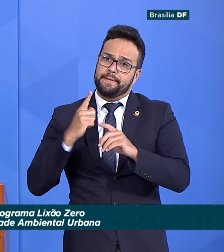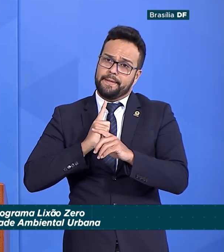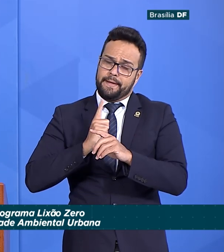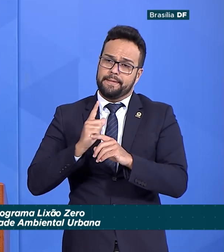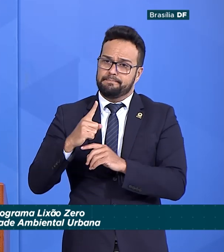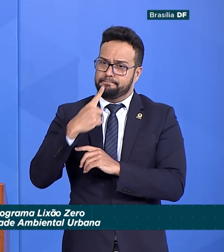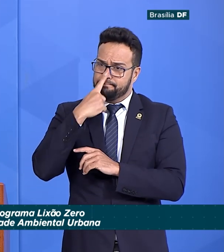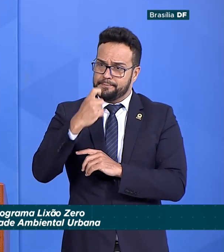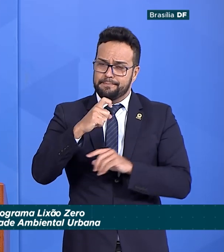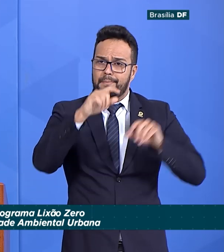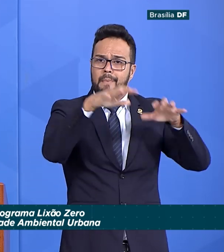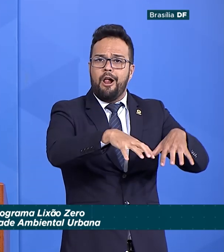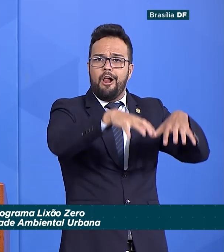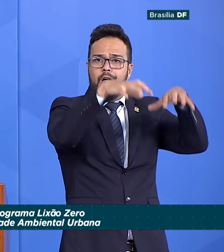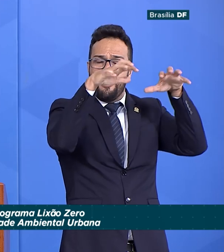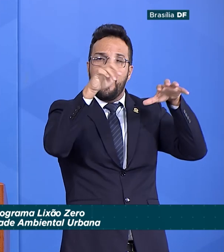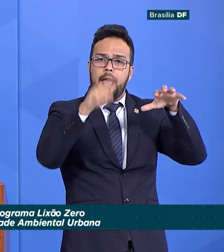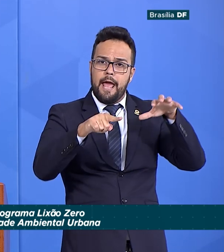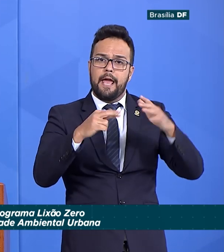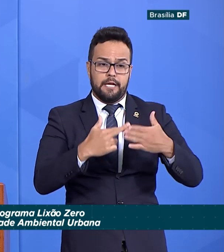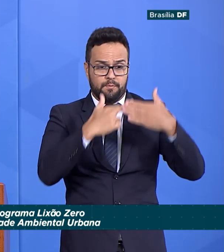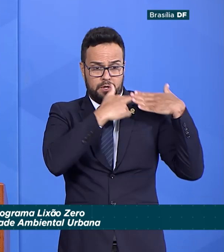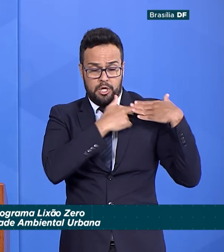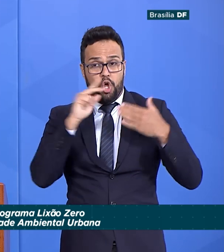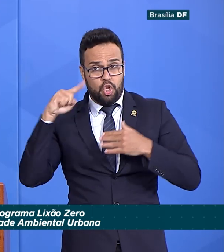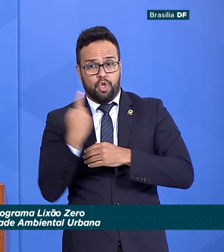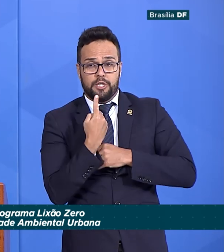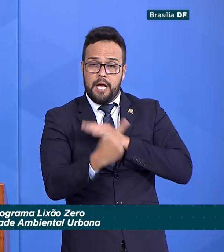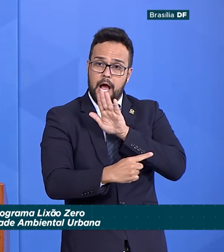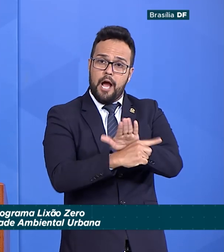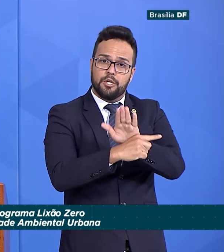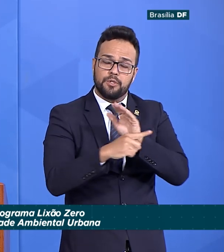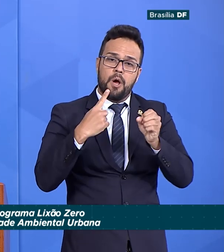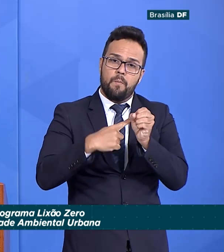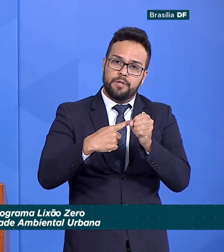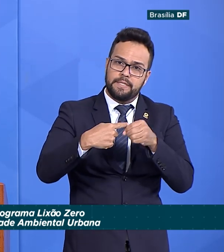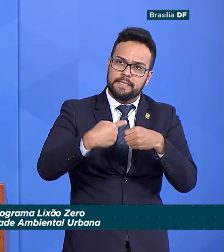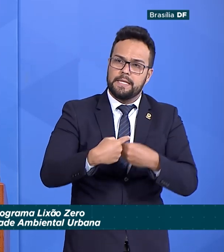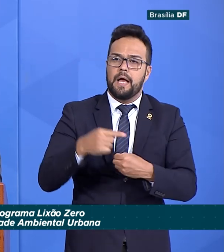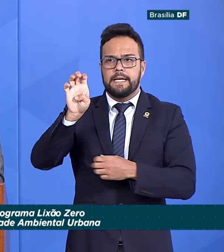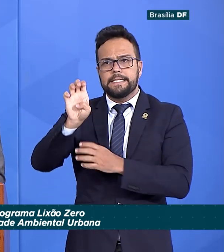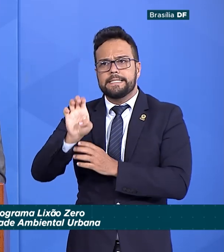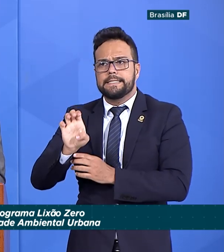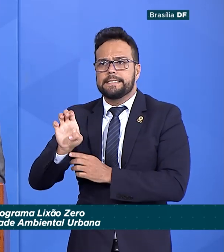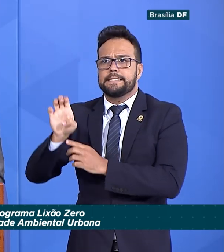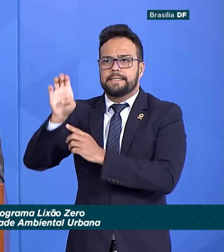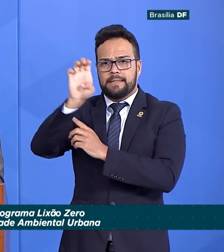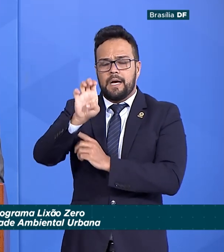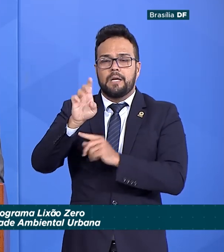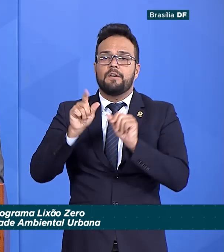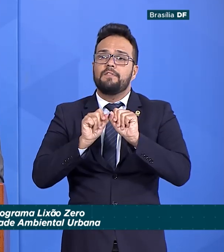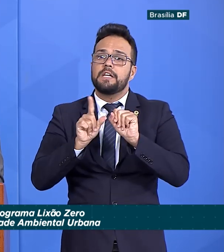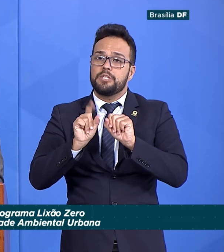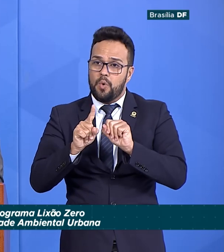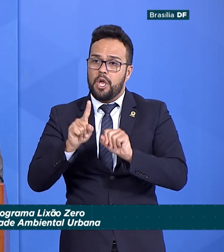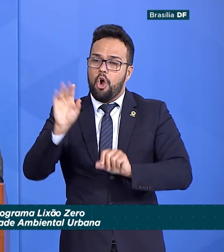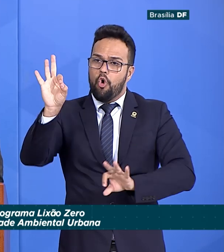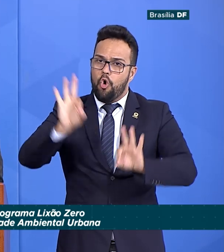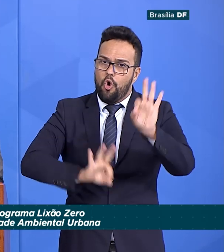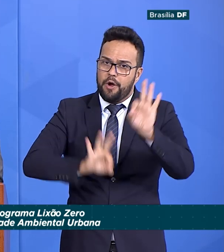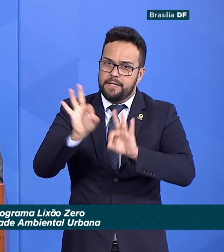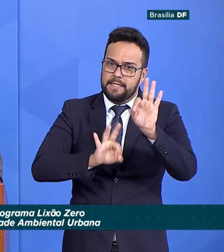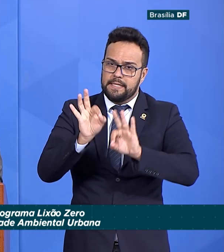é nosso papel, sim, ajudar os municípios, os estados, os consórcios a fazer essa